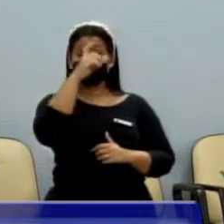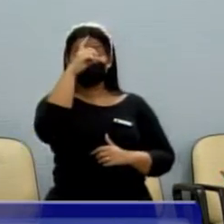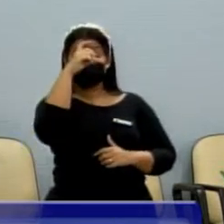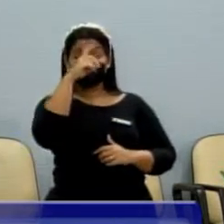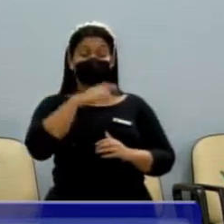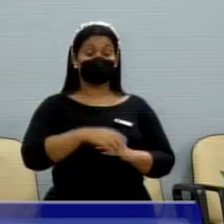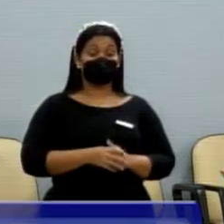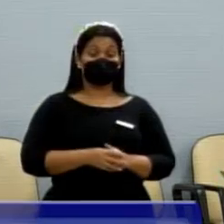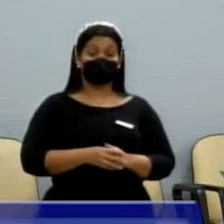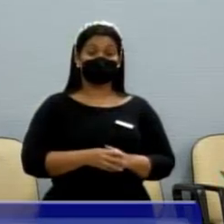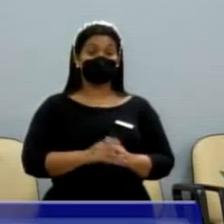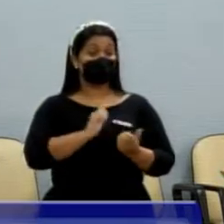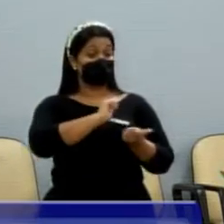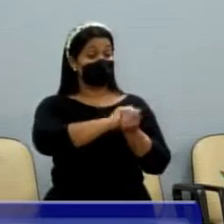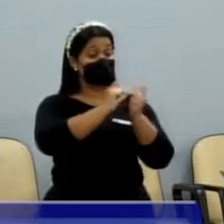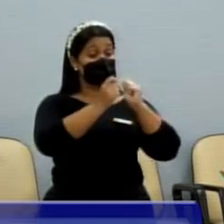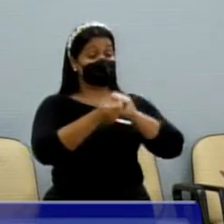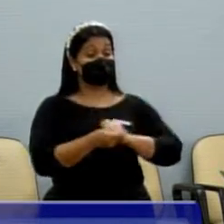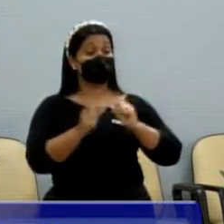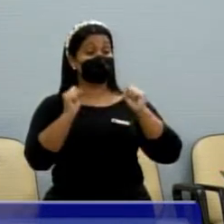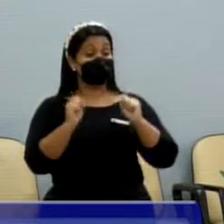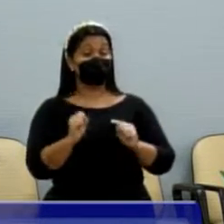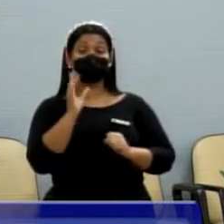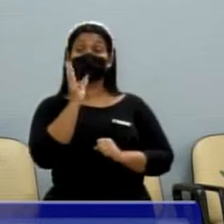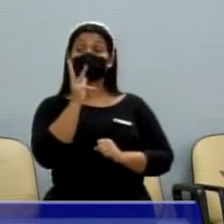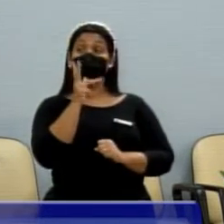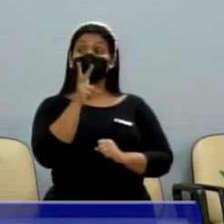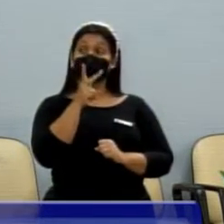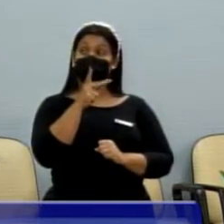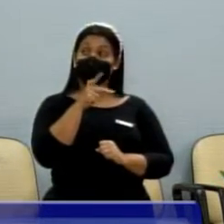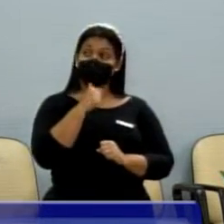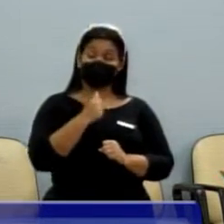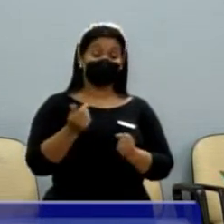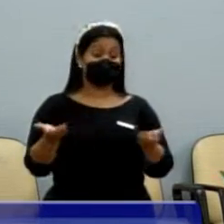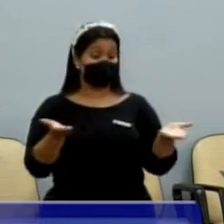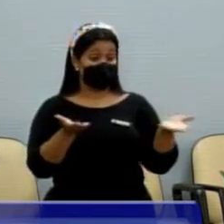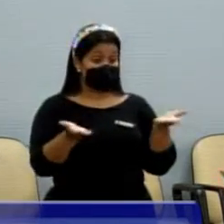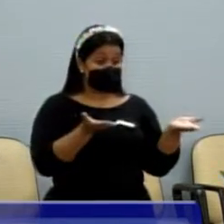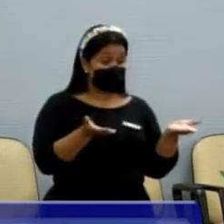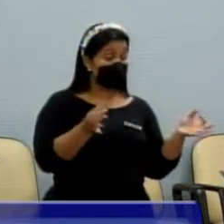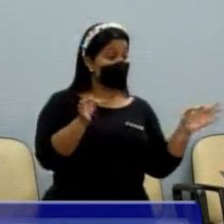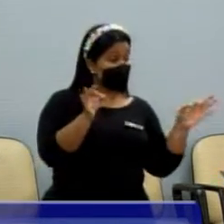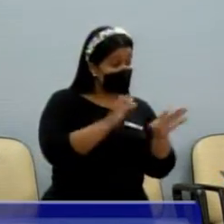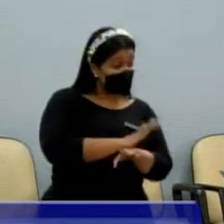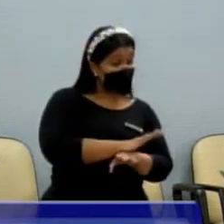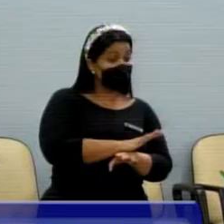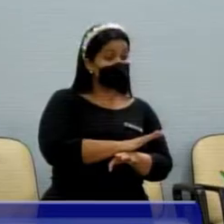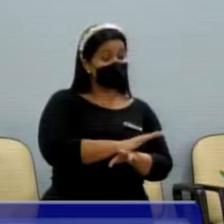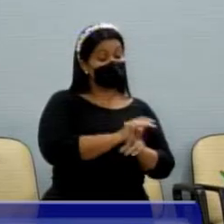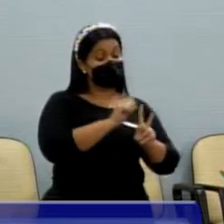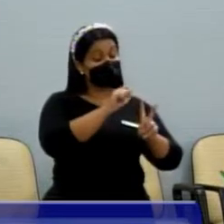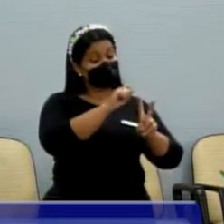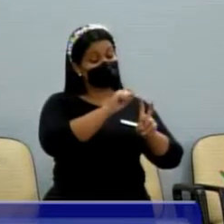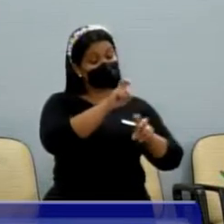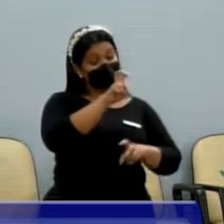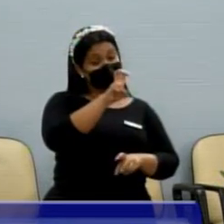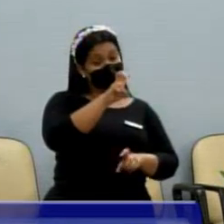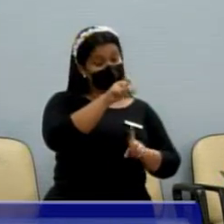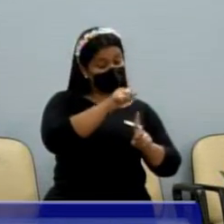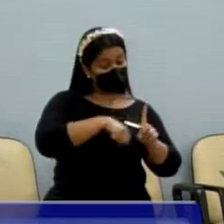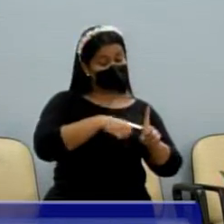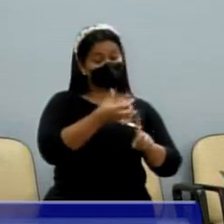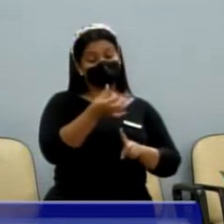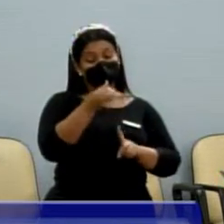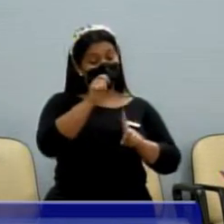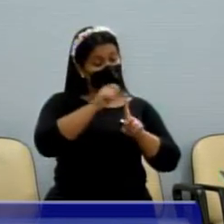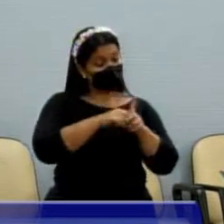adaptações essas que podem levar eu acredito que entra licitação EA execução cinco seis meses ou